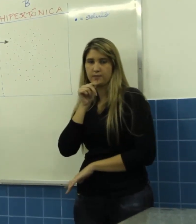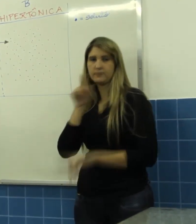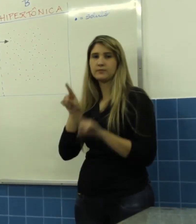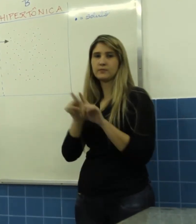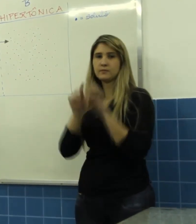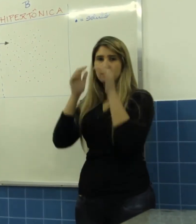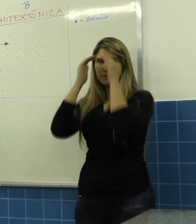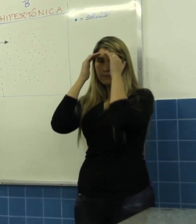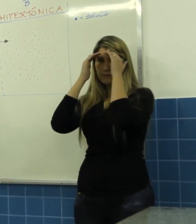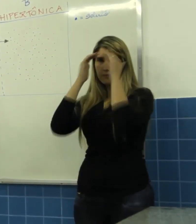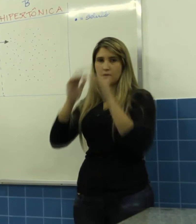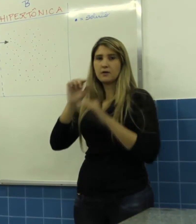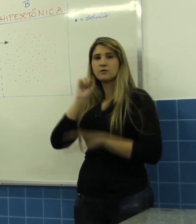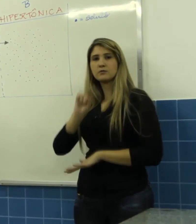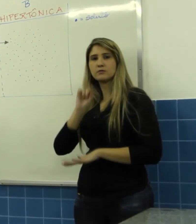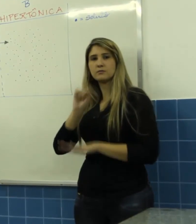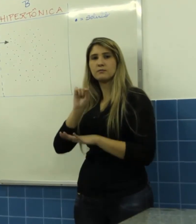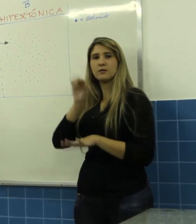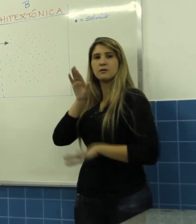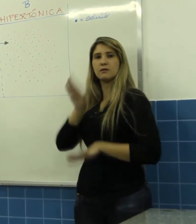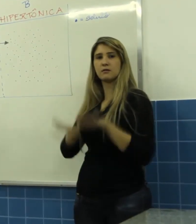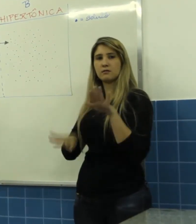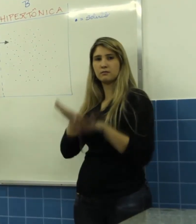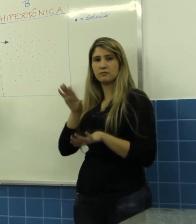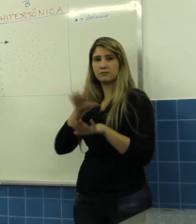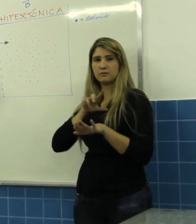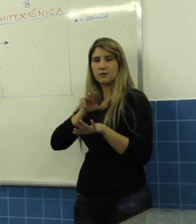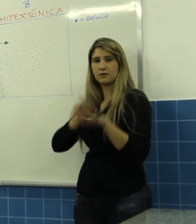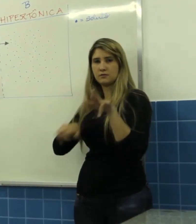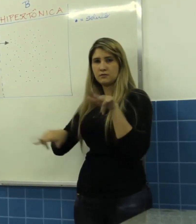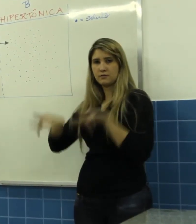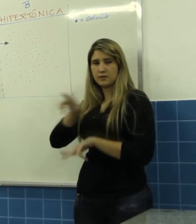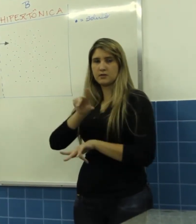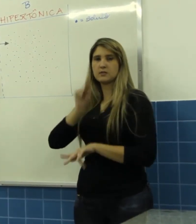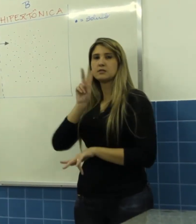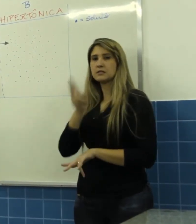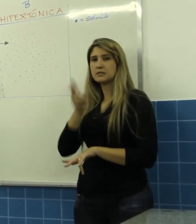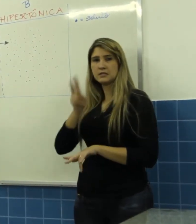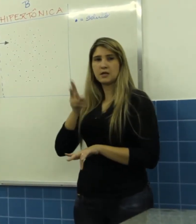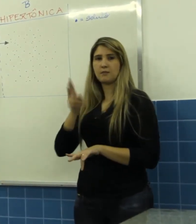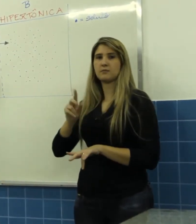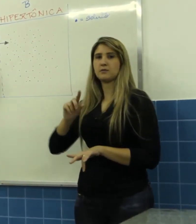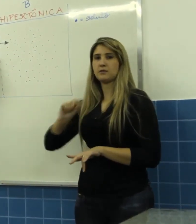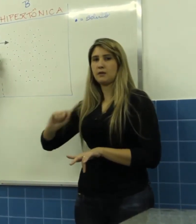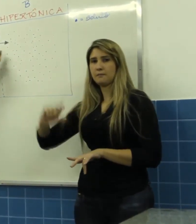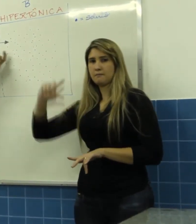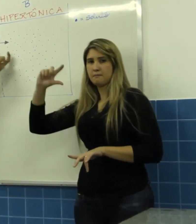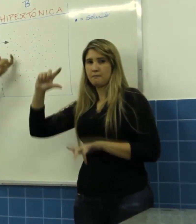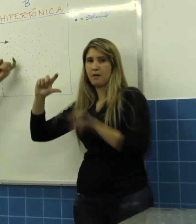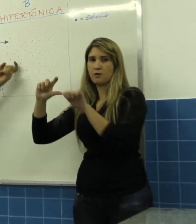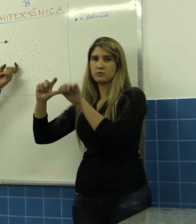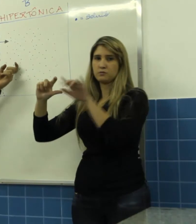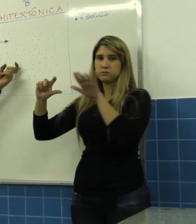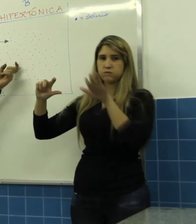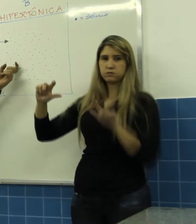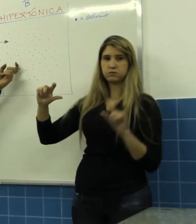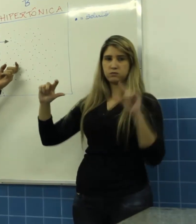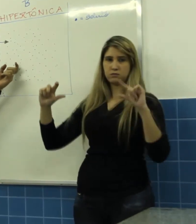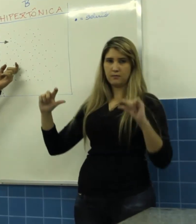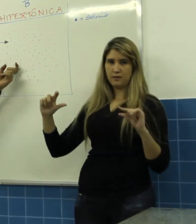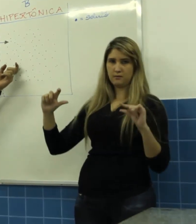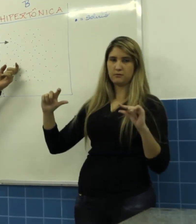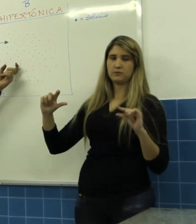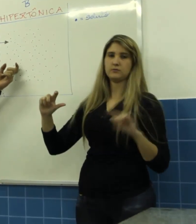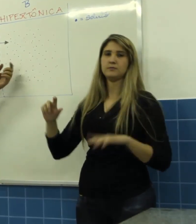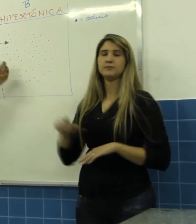respeita um gradiente de concentração, ou seja, sai de onde está mais concentrado para onde está menos